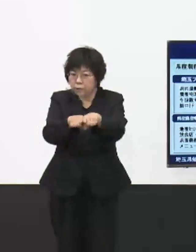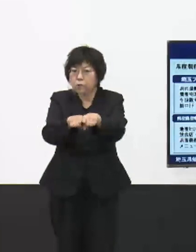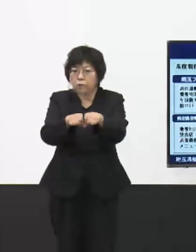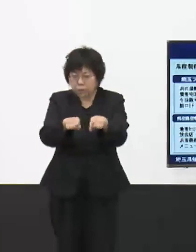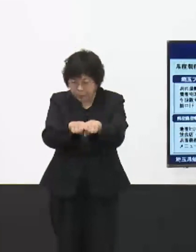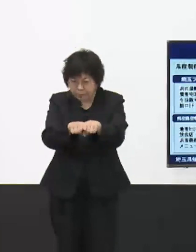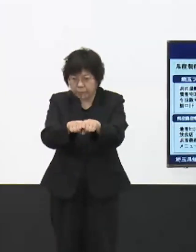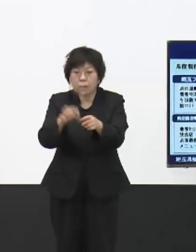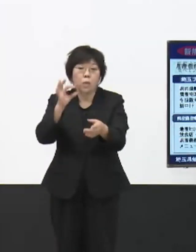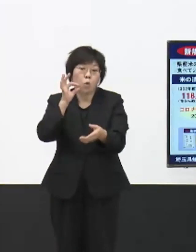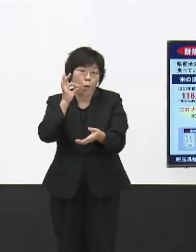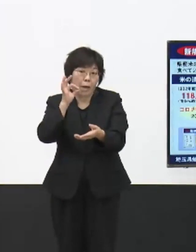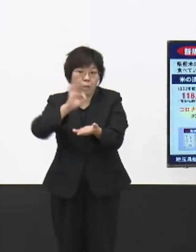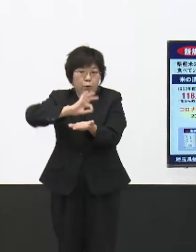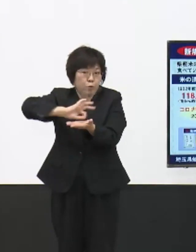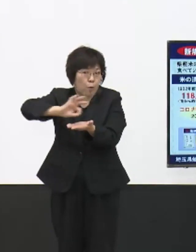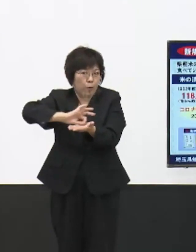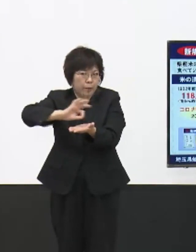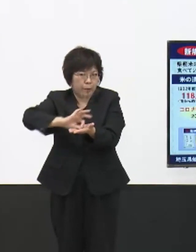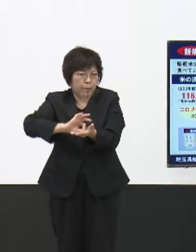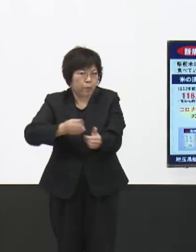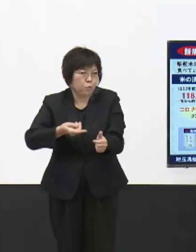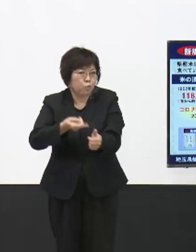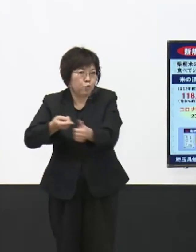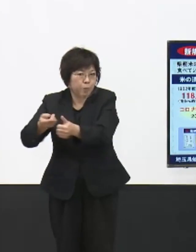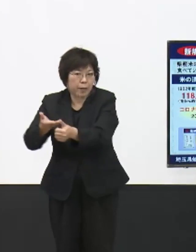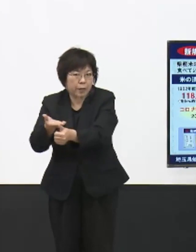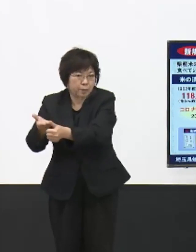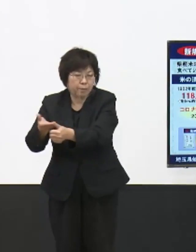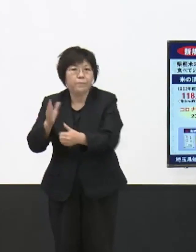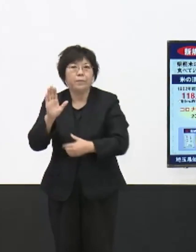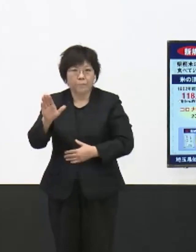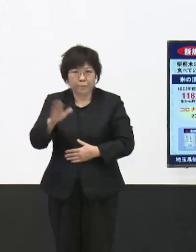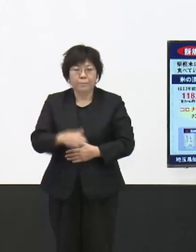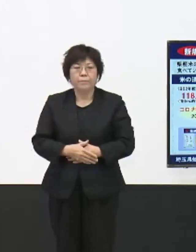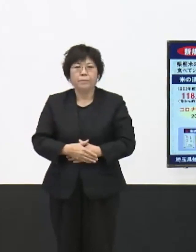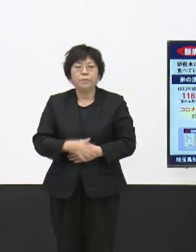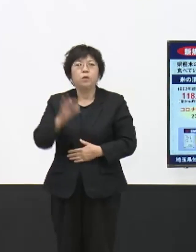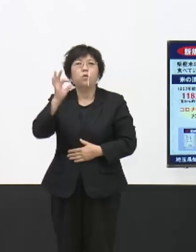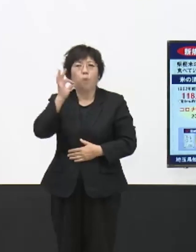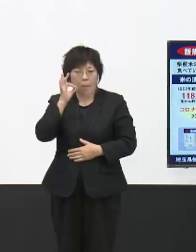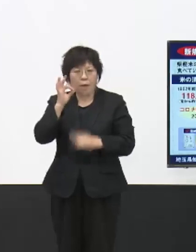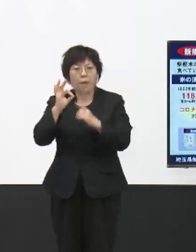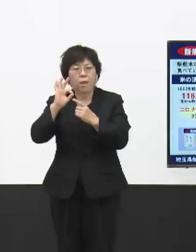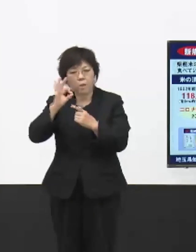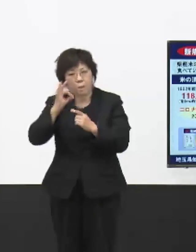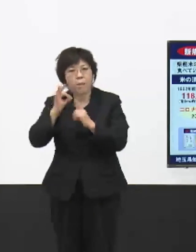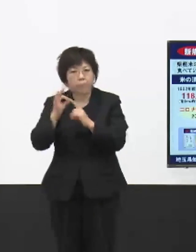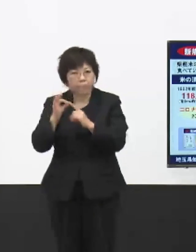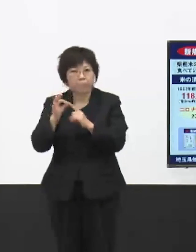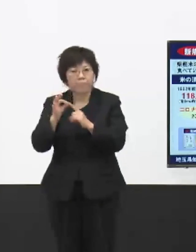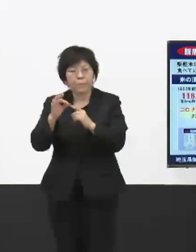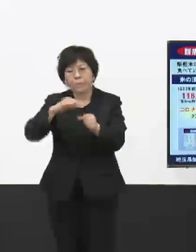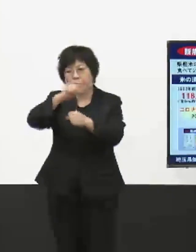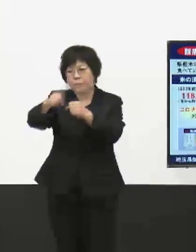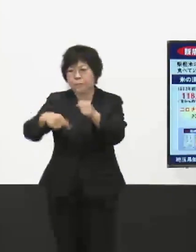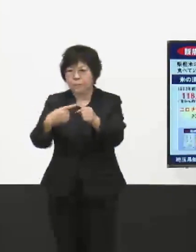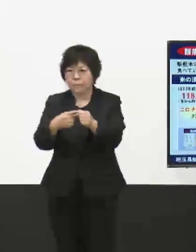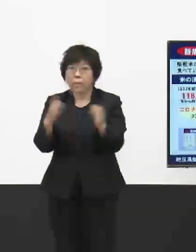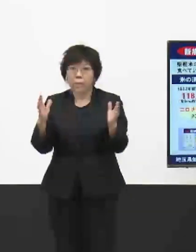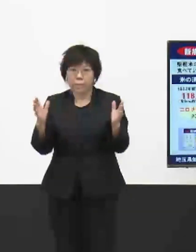ていくキャンペーンであります。さて、この米ですけれども、消費量は年間